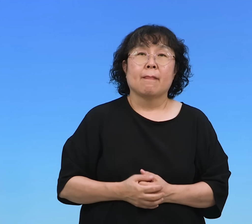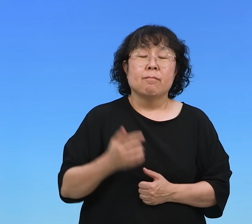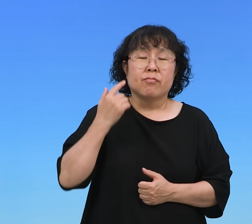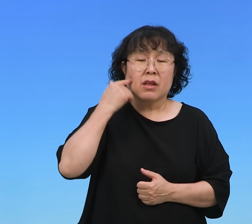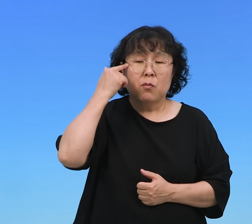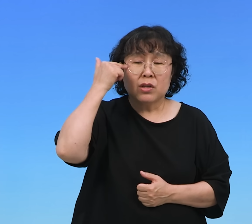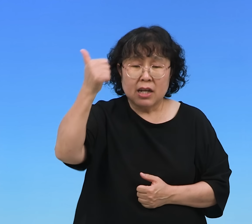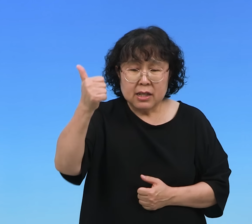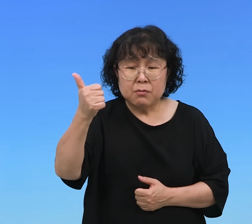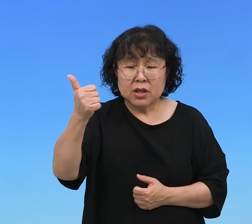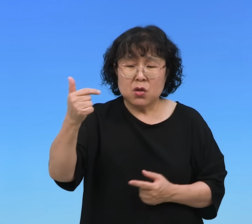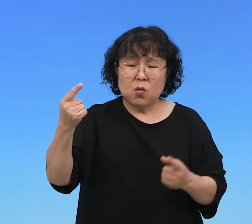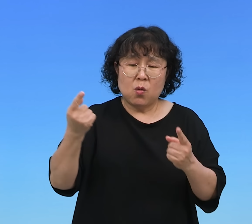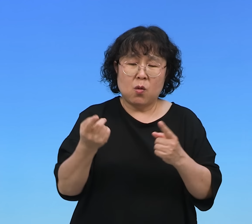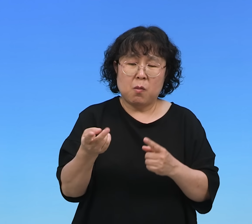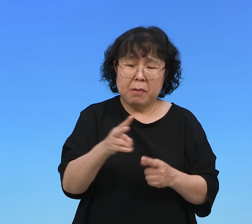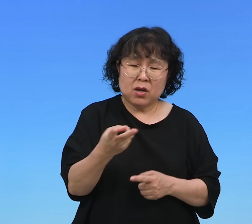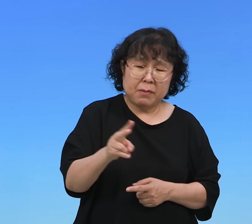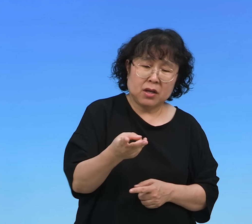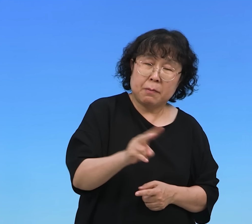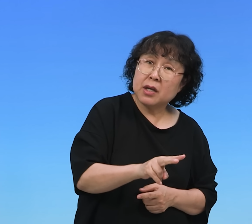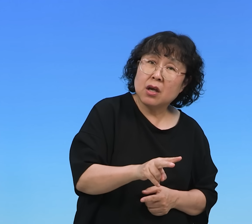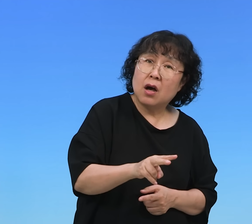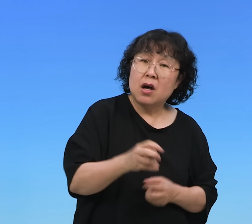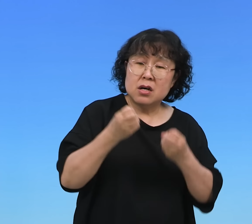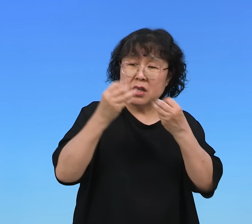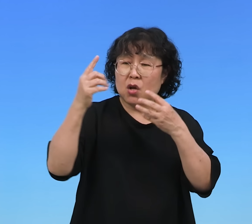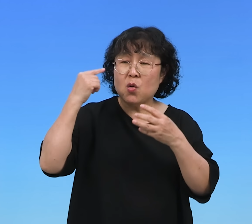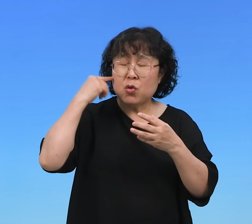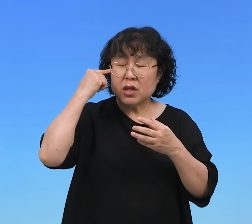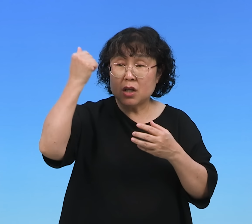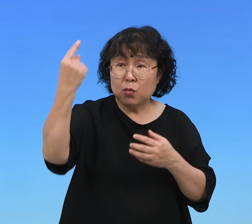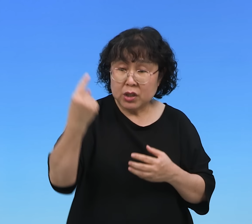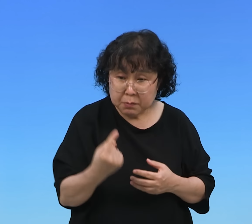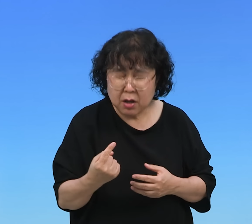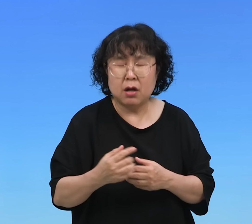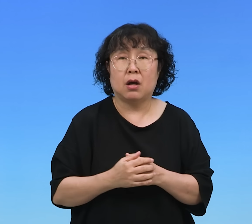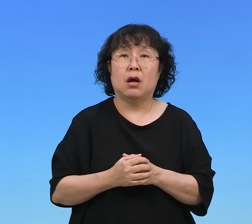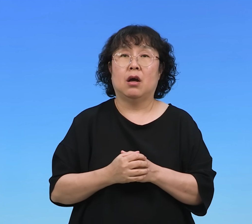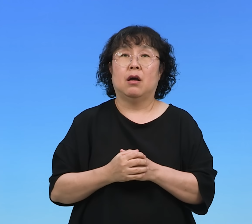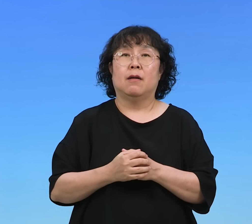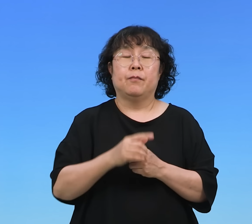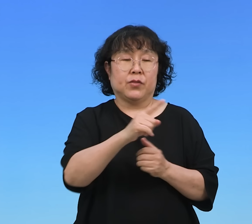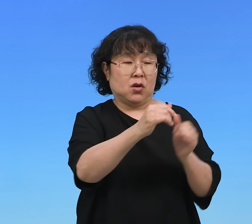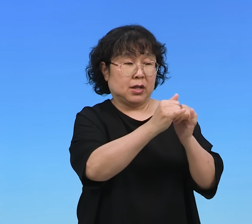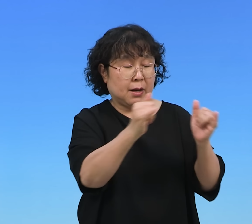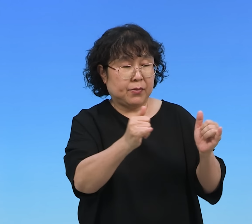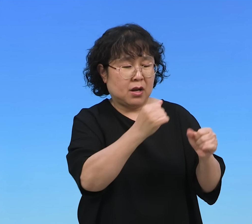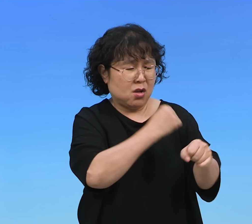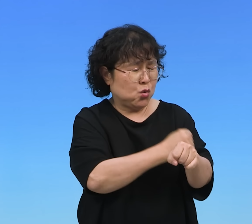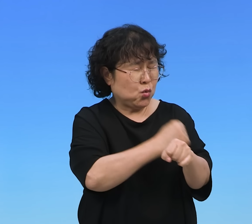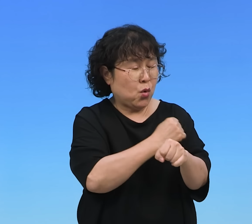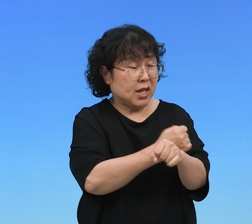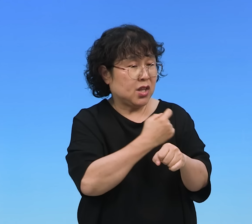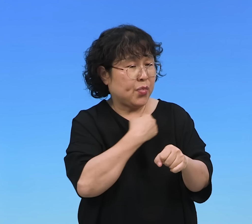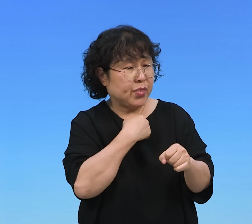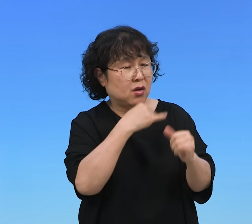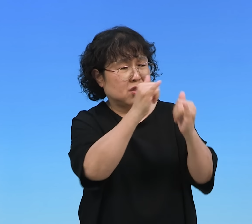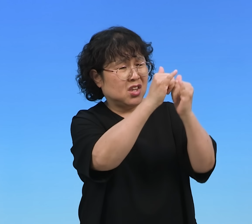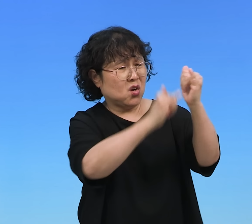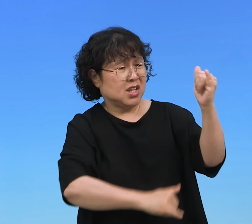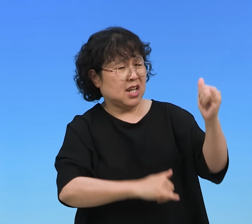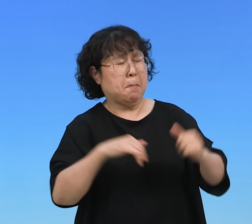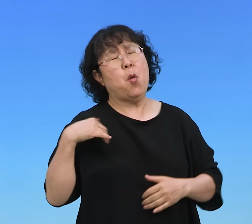목사님은 계속 바뀌잖아요. 새로 목사님이 부임해 오면은 이분들의 그 수고했던